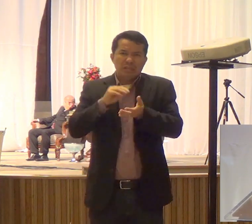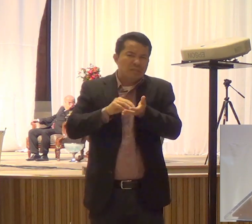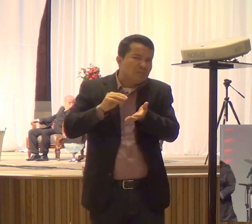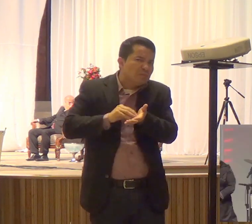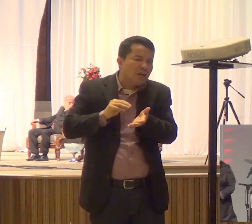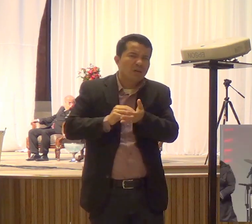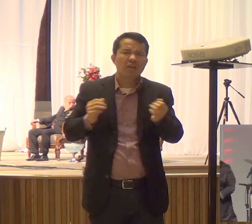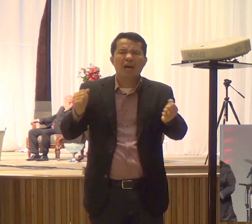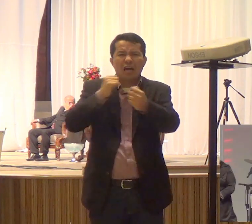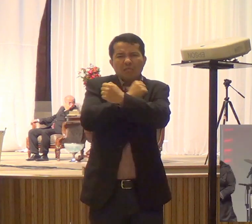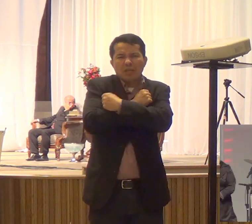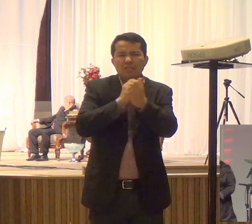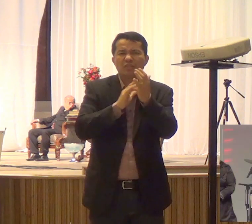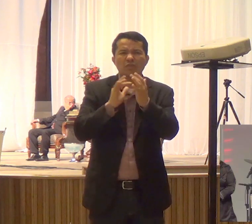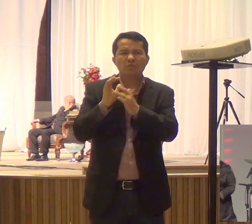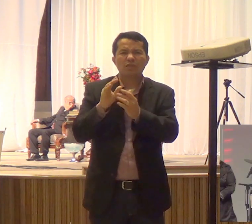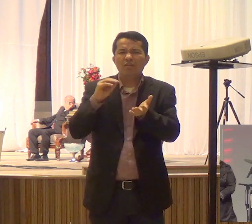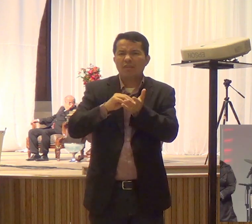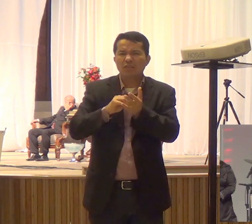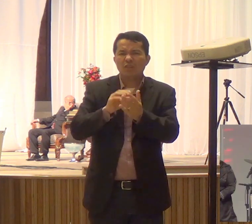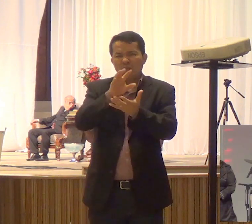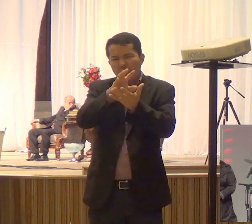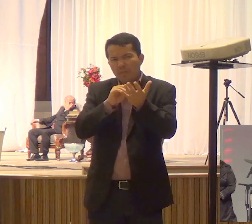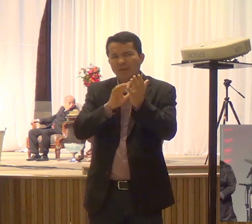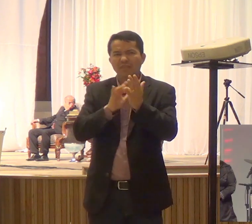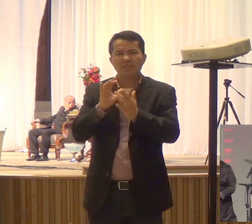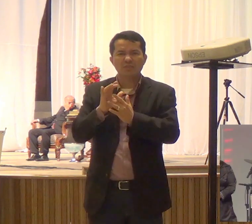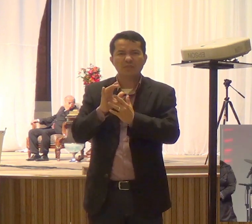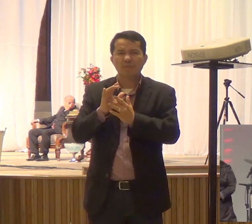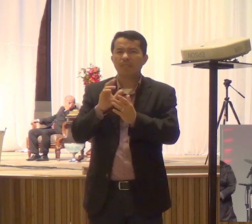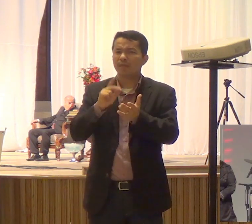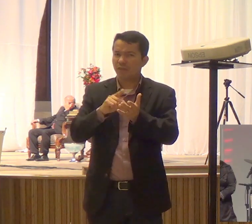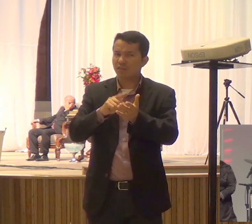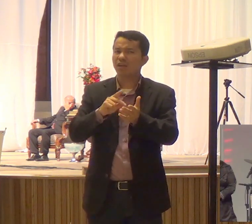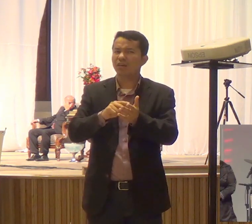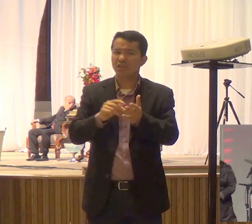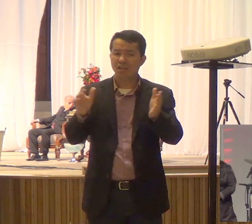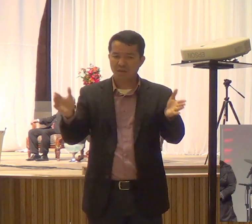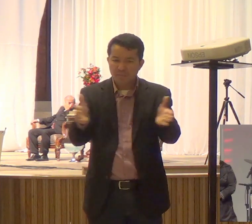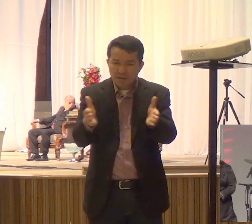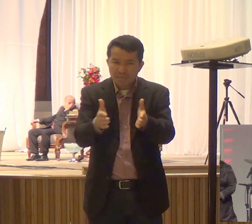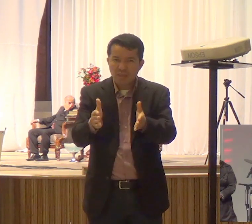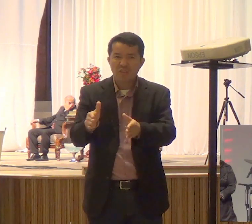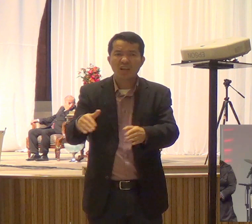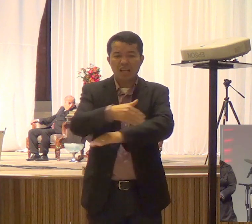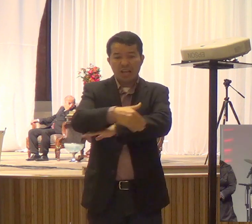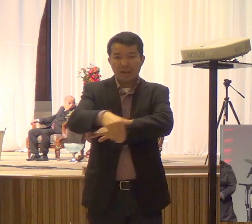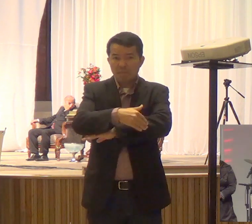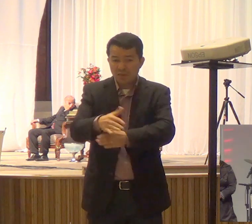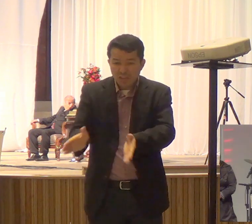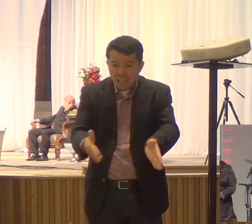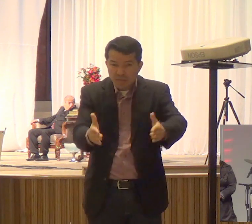abraçar a Jesus, em entrar pela porta que é verdade, ela é estreita, só vai dar para passar por ali você